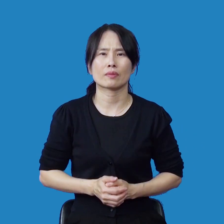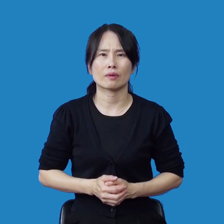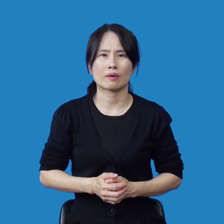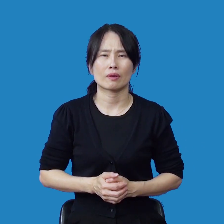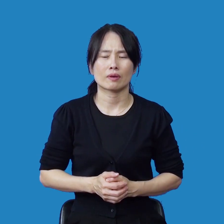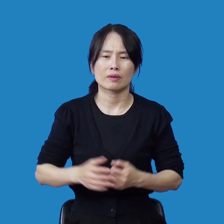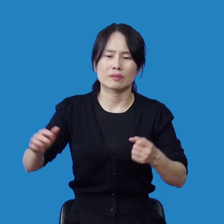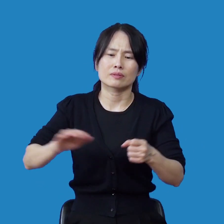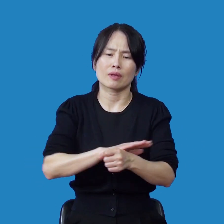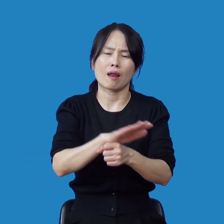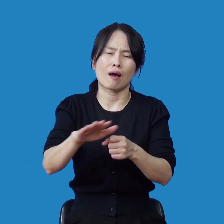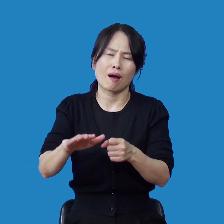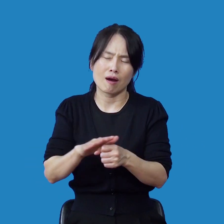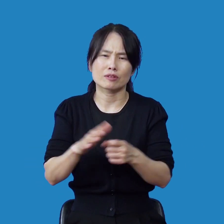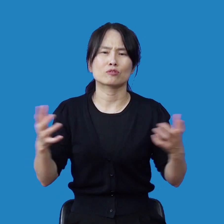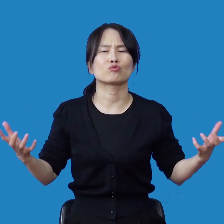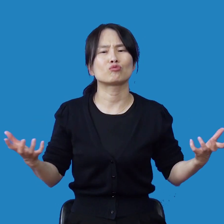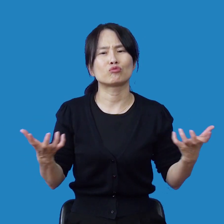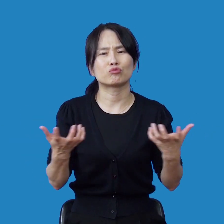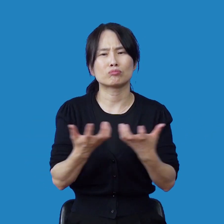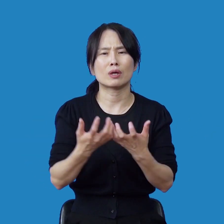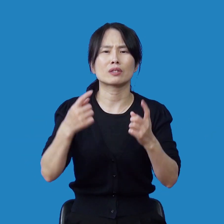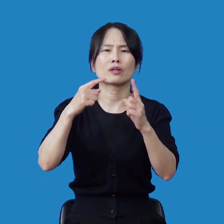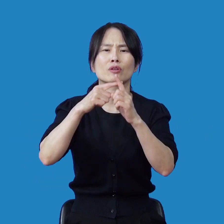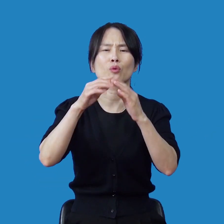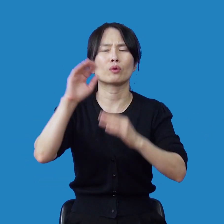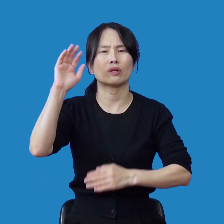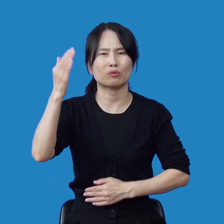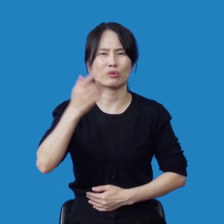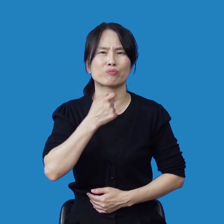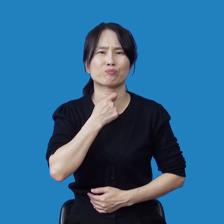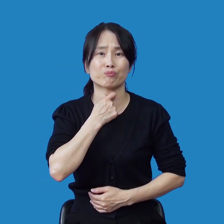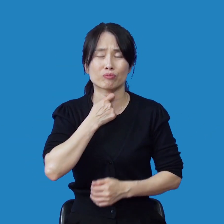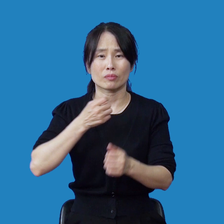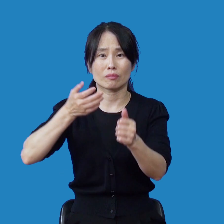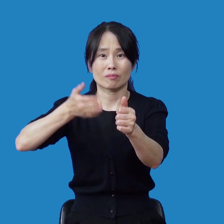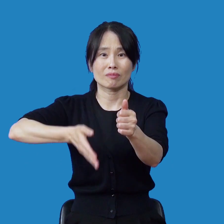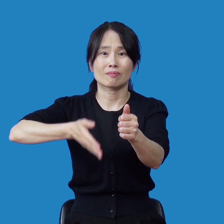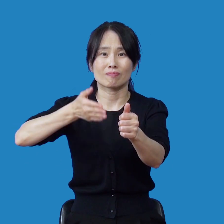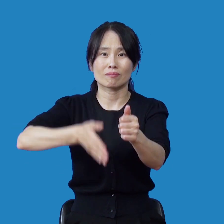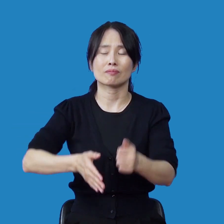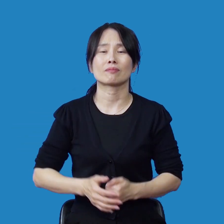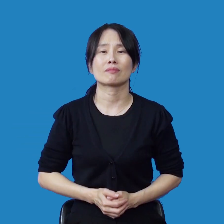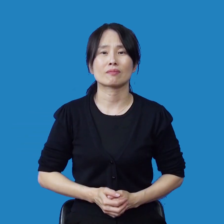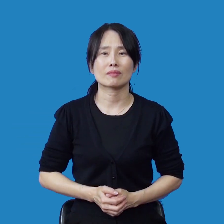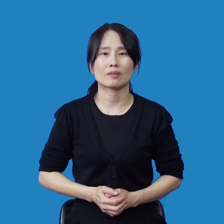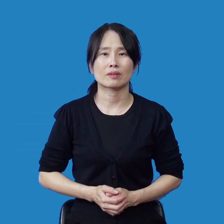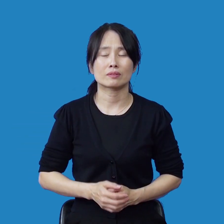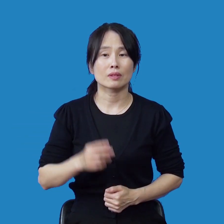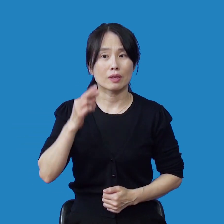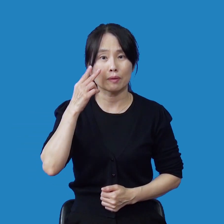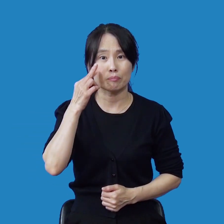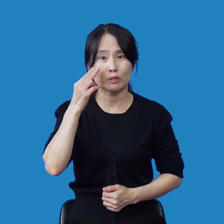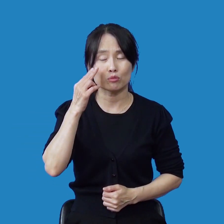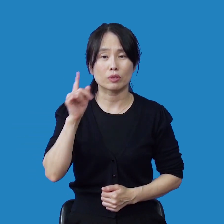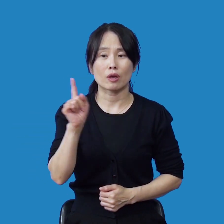그렇게 사랑이 충만한 교회가 될 수 있기를 바랍니다. 미국의 어느